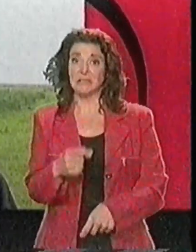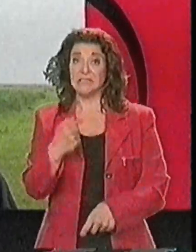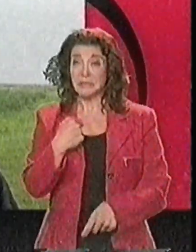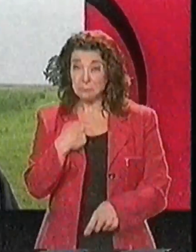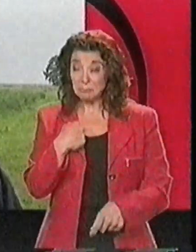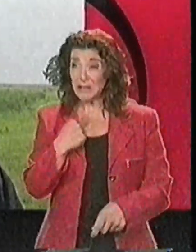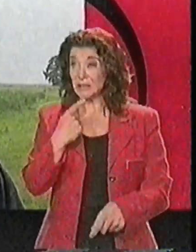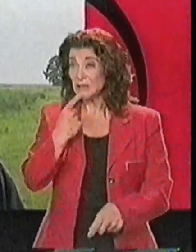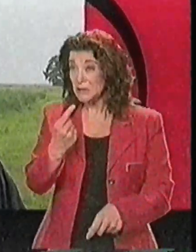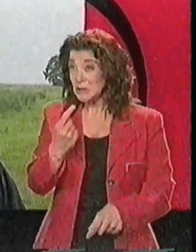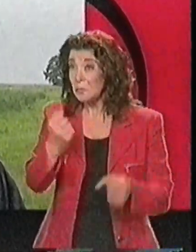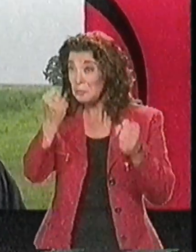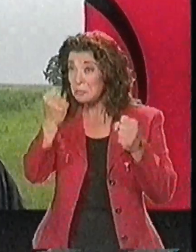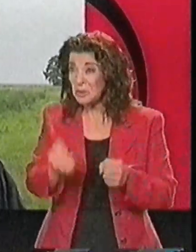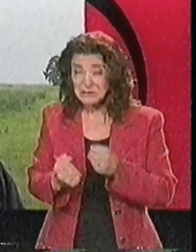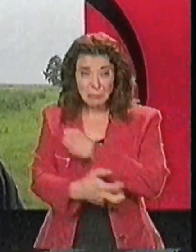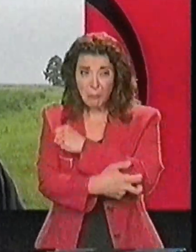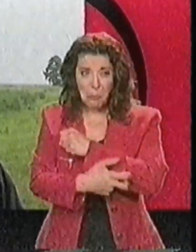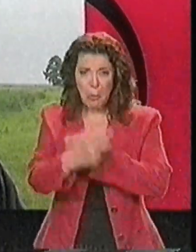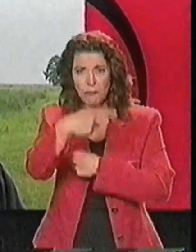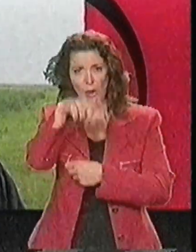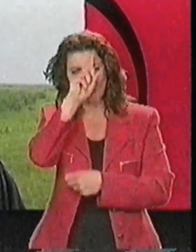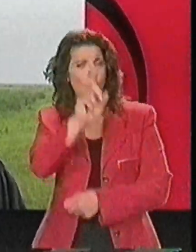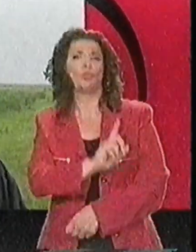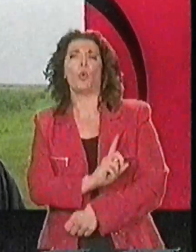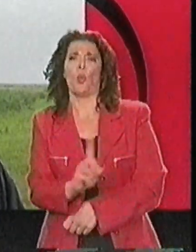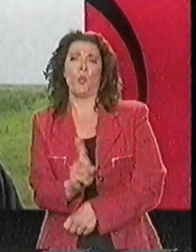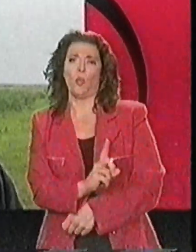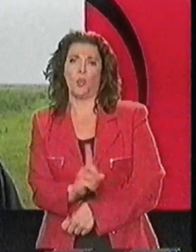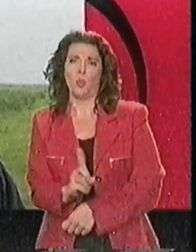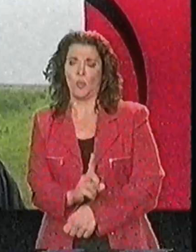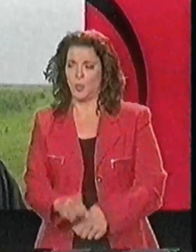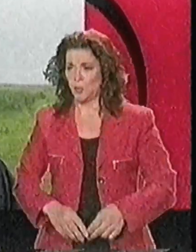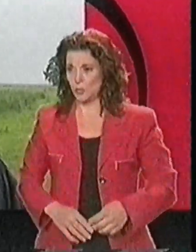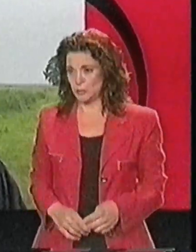jusqu'à parler de réelle pauvreté ici dans la région.